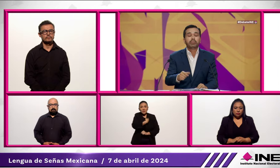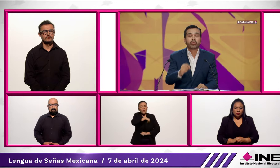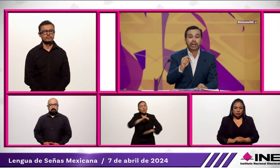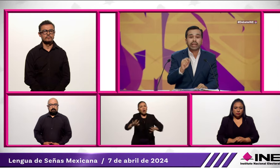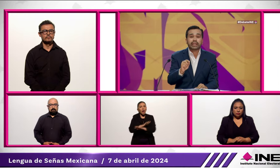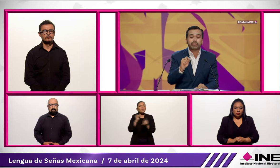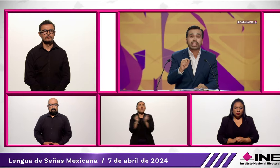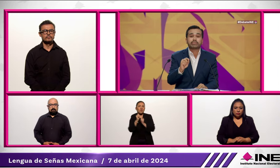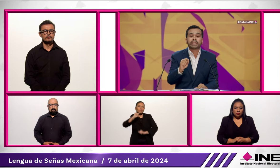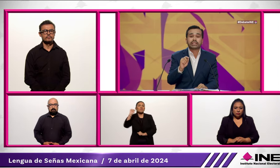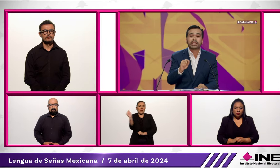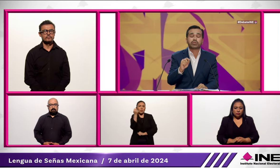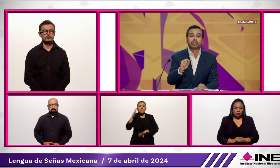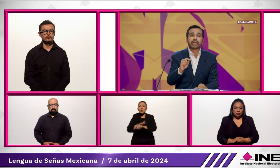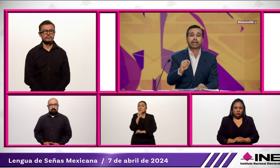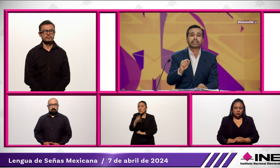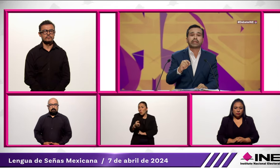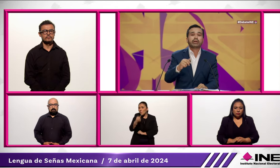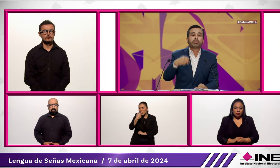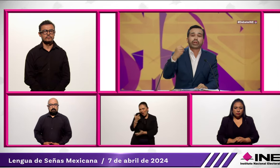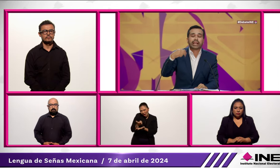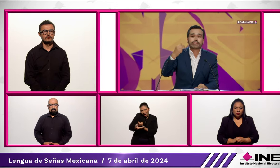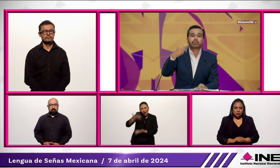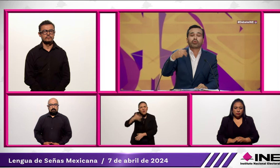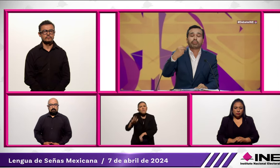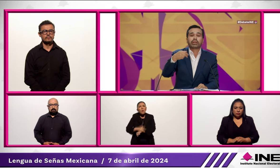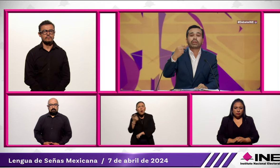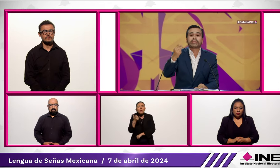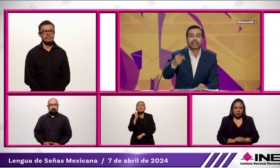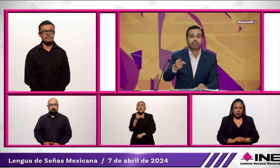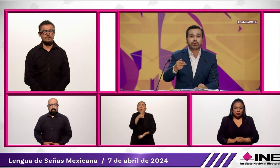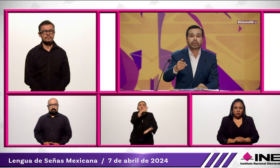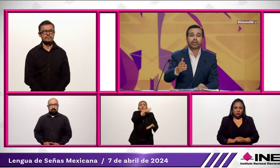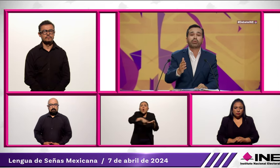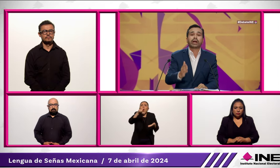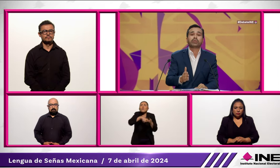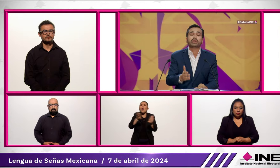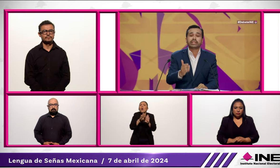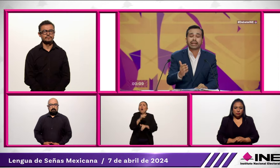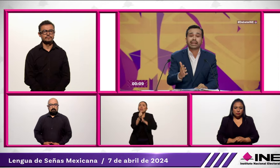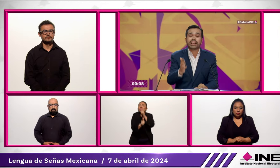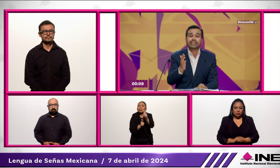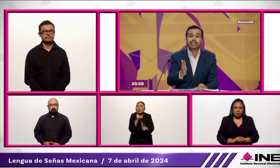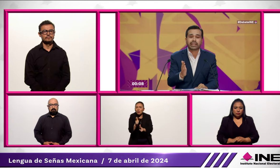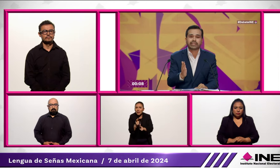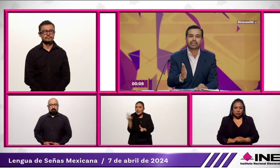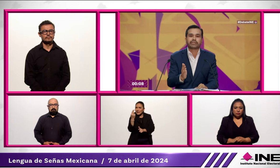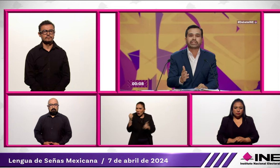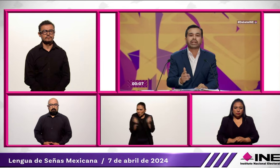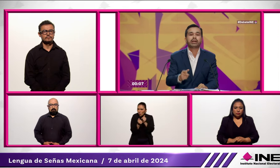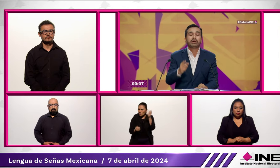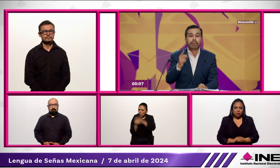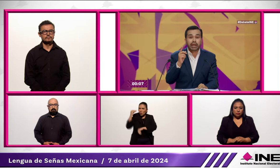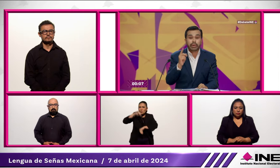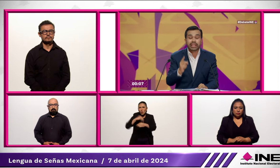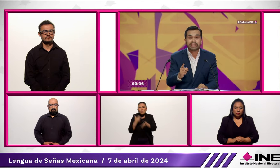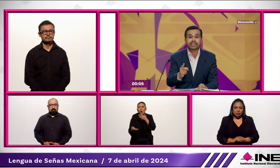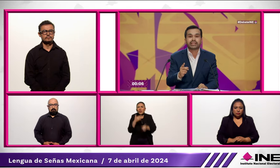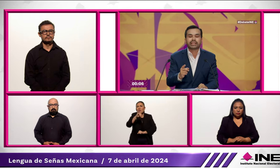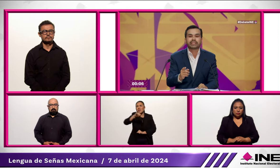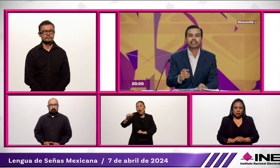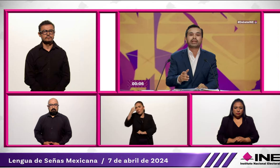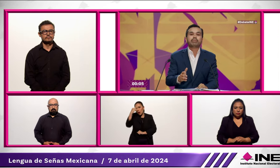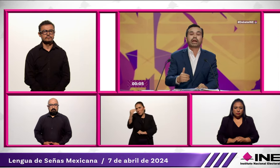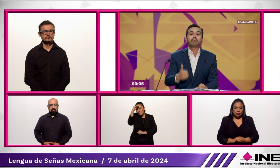tecnología. ¿Por qué también las medicinas son tan caras? Porque las vamos comprando a destiempo. En lugar de utilizar la inteligencia artificial para